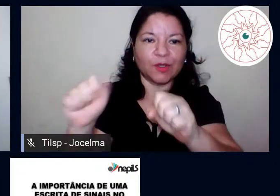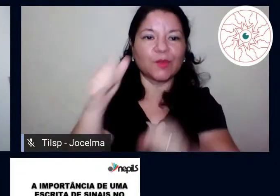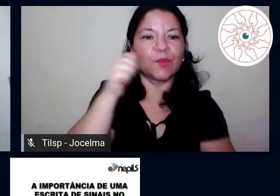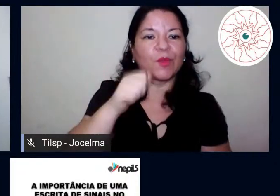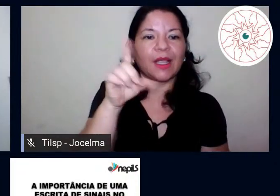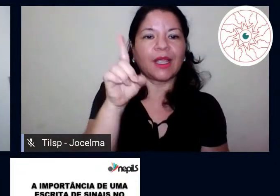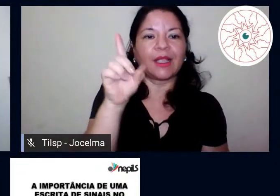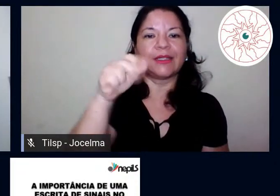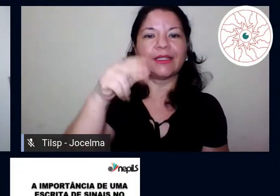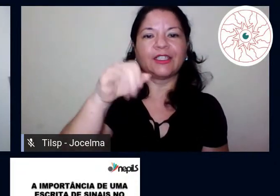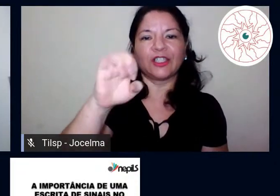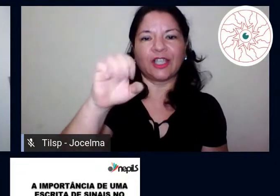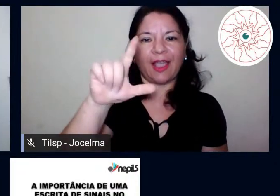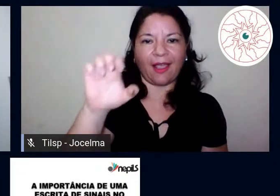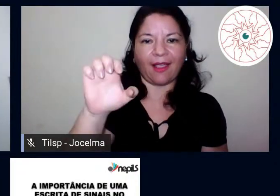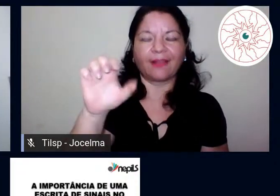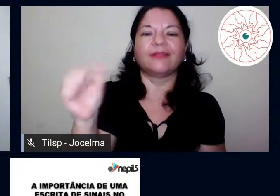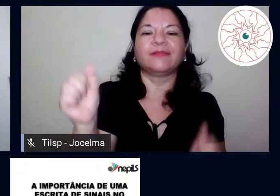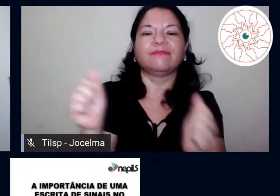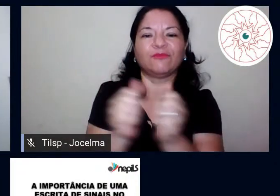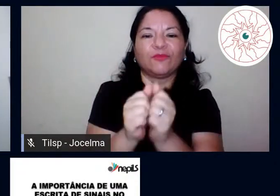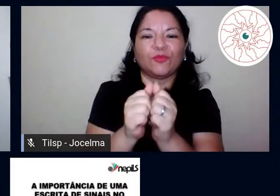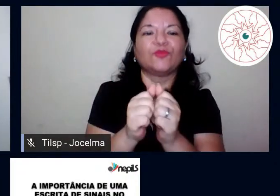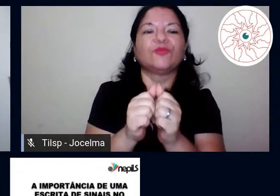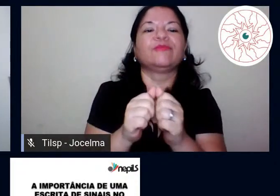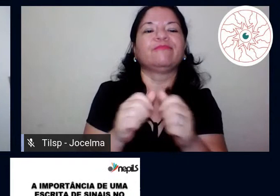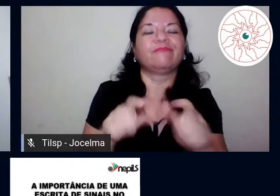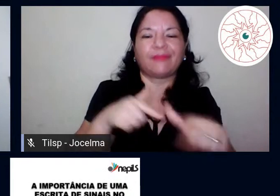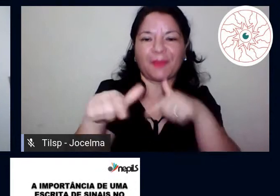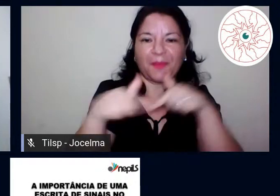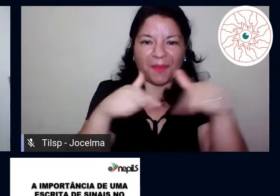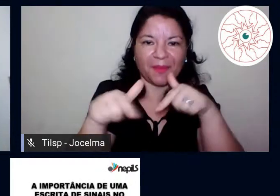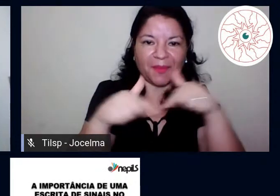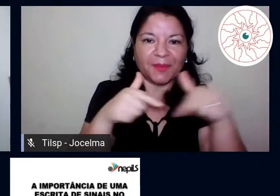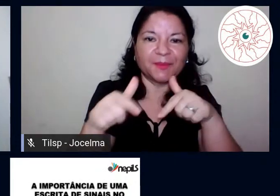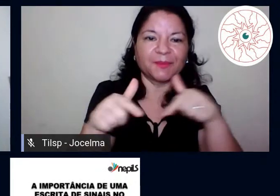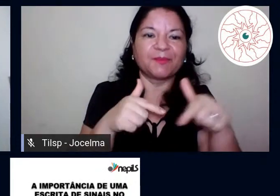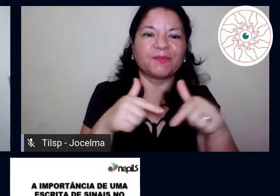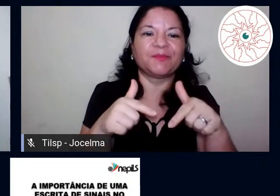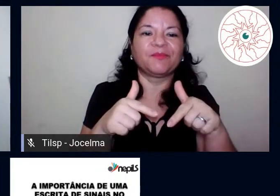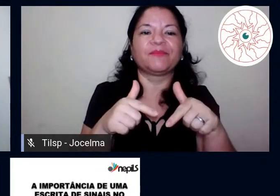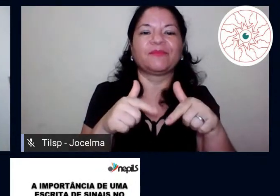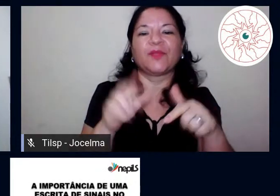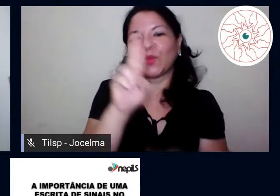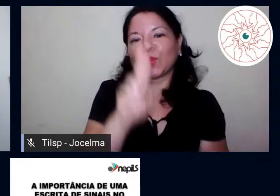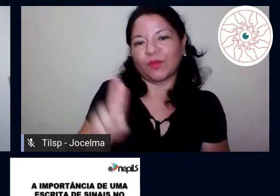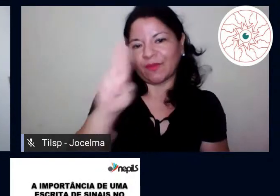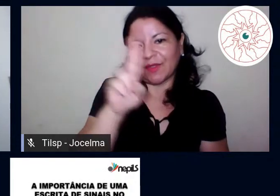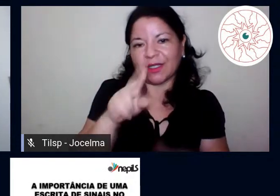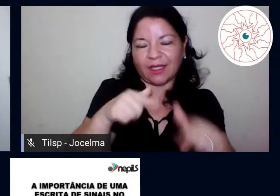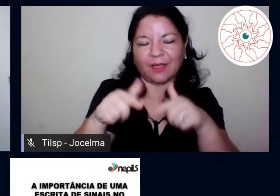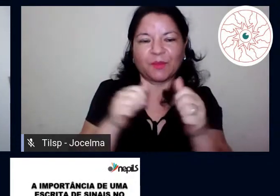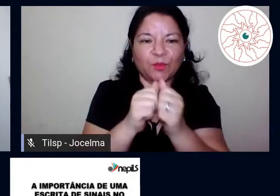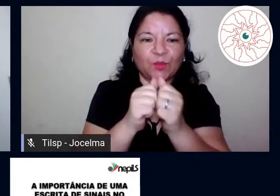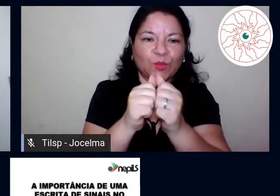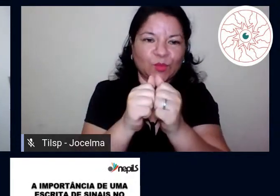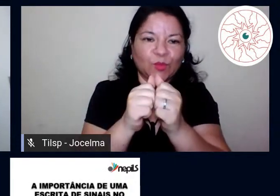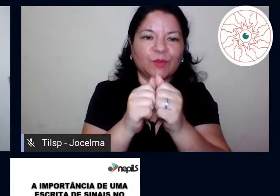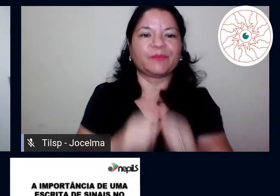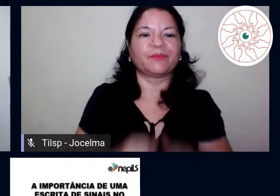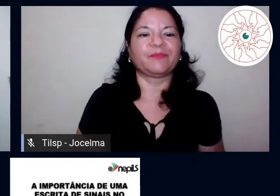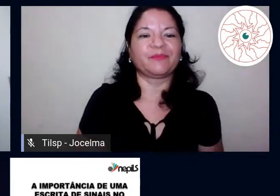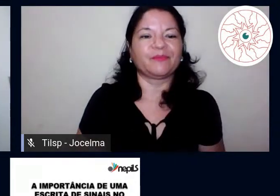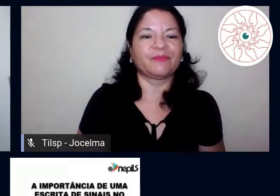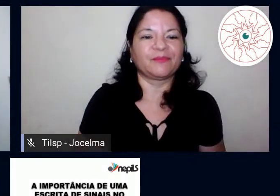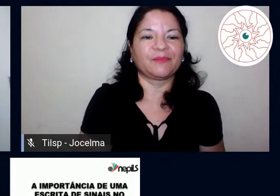Santos Barreto, né, que trabalhou comigo no na universidade, eh, orientada